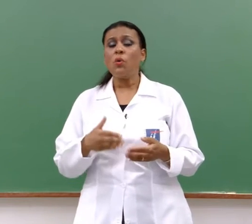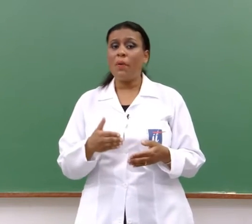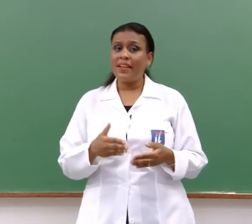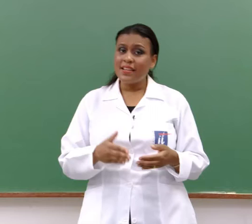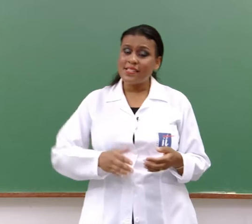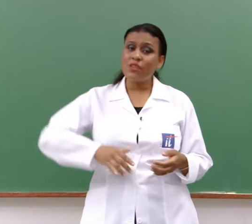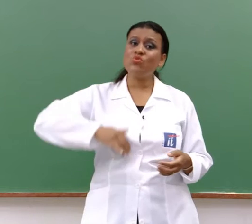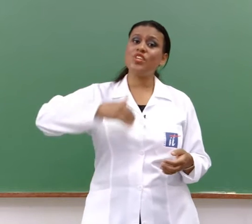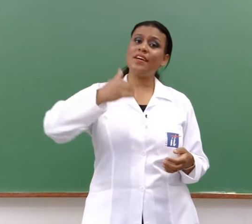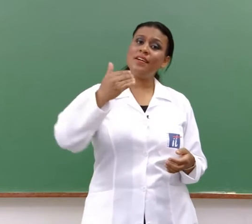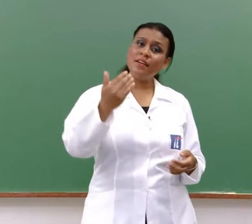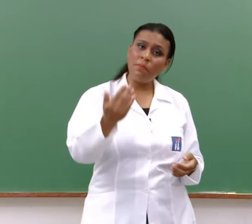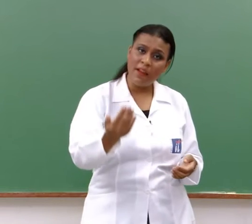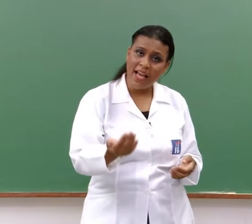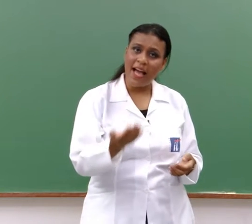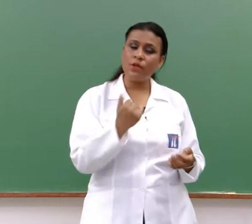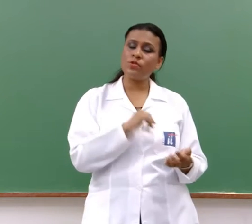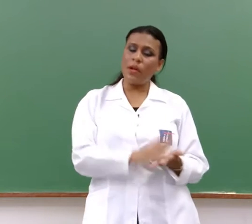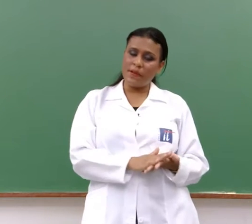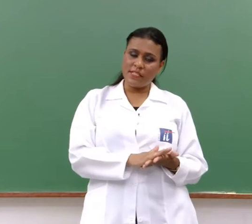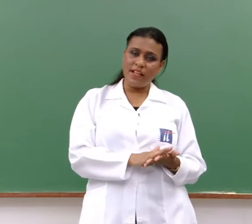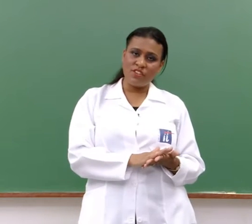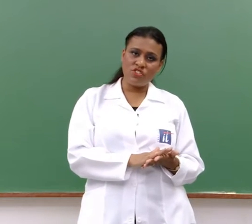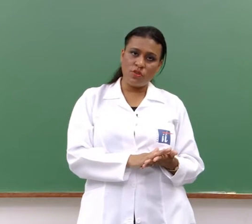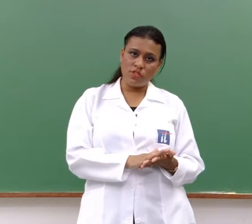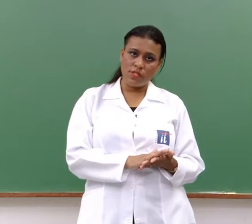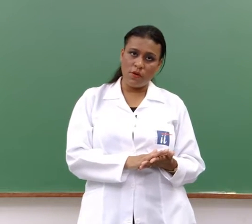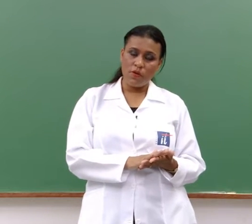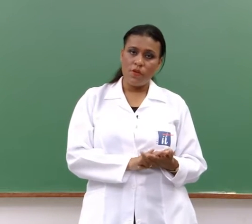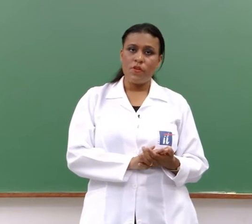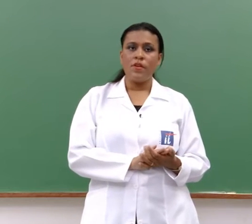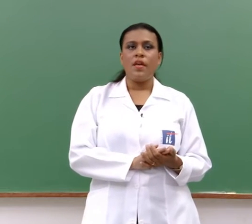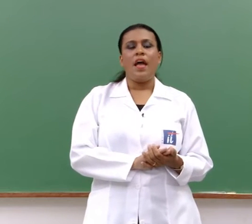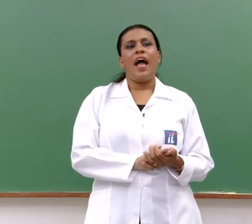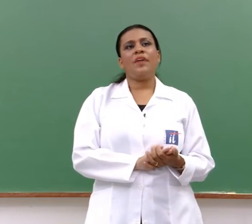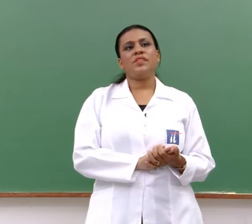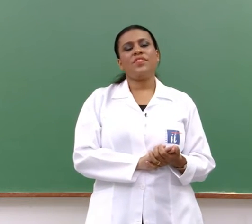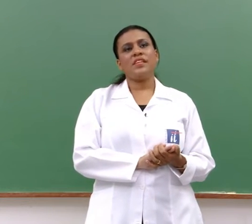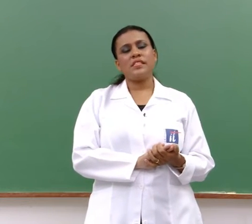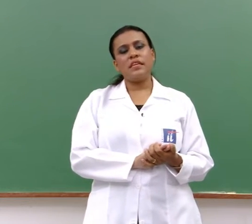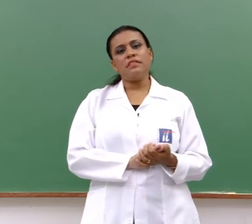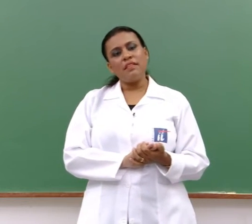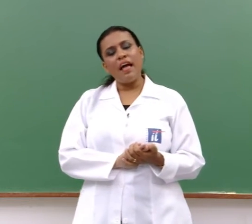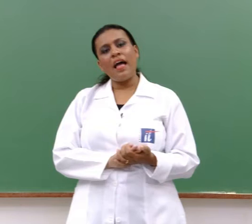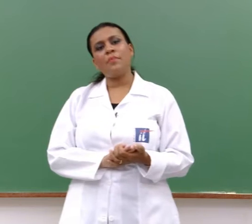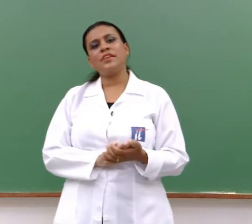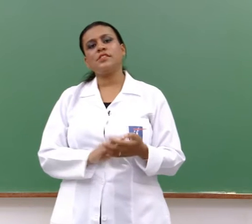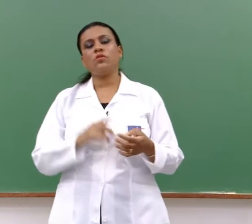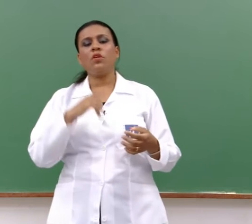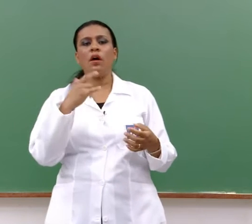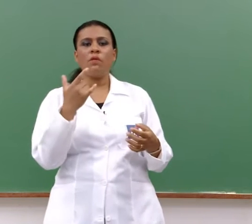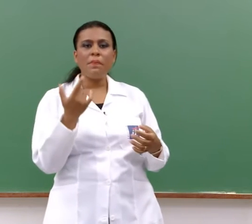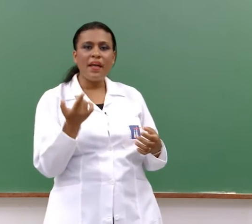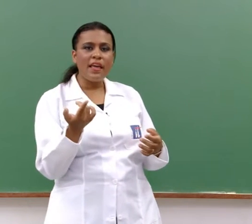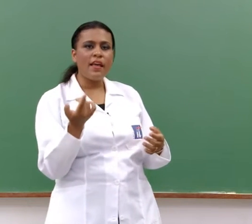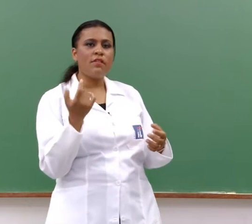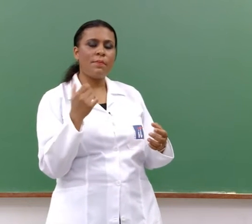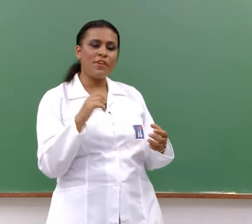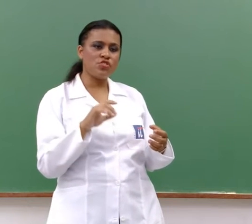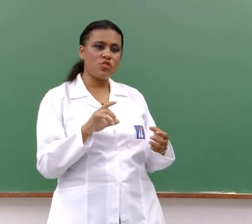a intenção de ampliar a sua capacidade de audição. Aí você fala assim, tá, mas se eu coloco o aparelho, a partir de